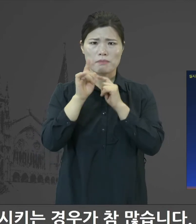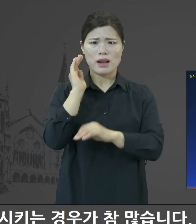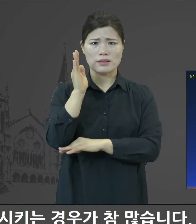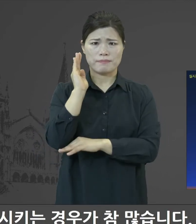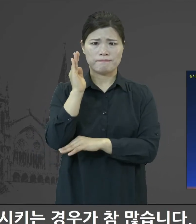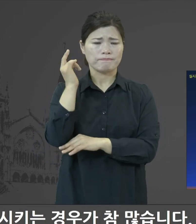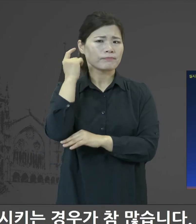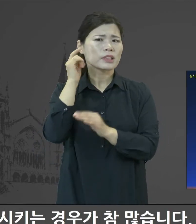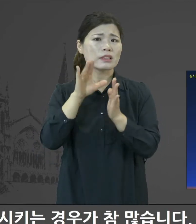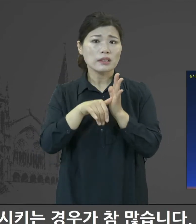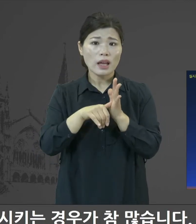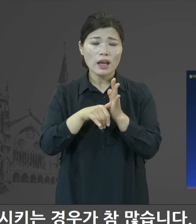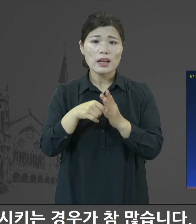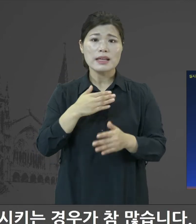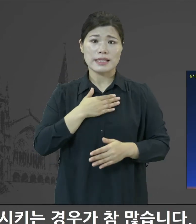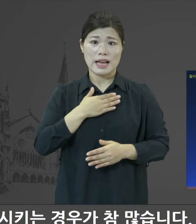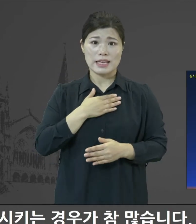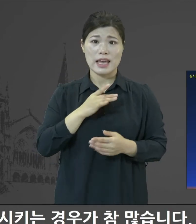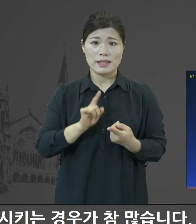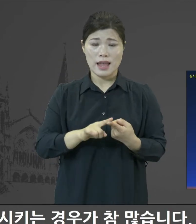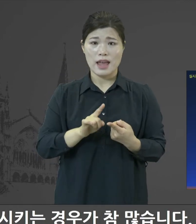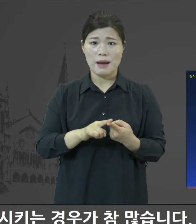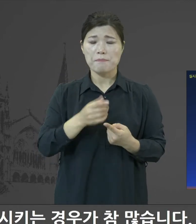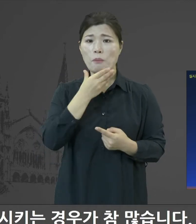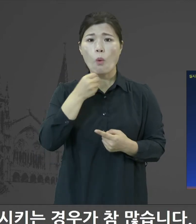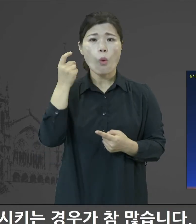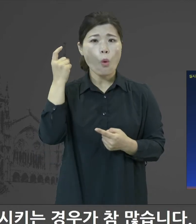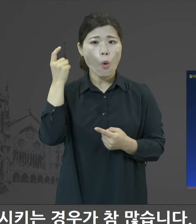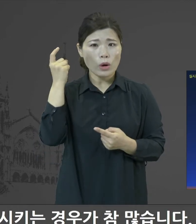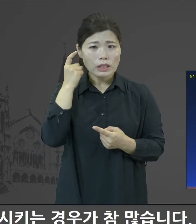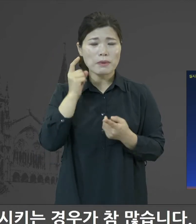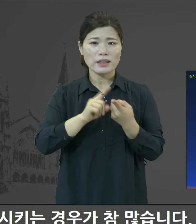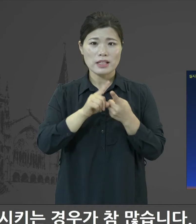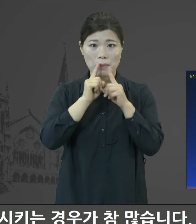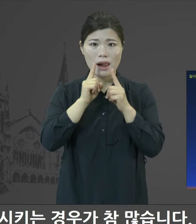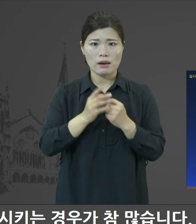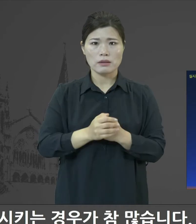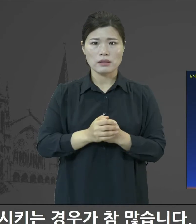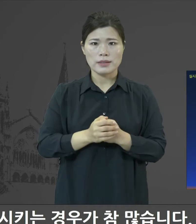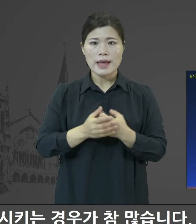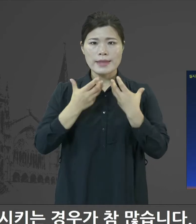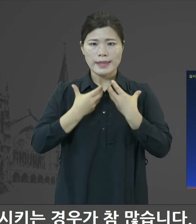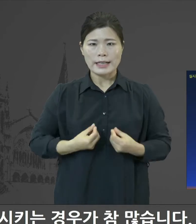자기 자신에게 이러한 주님의 복음을 선포했으면 좋겠습니다. 낙심 뚝.